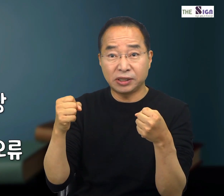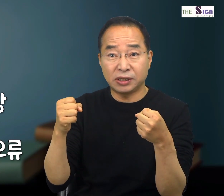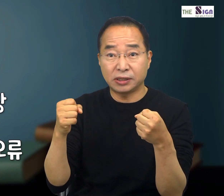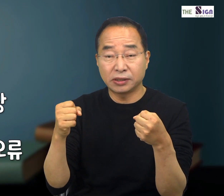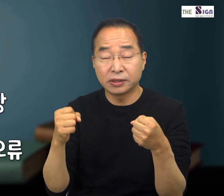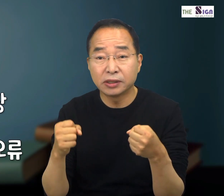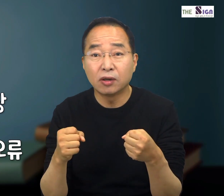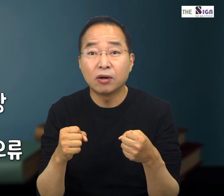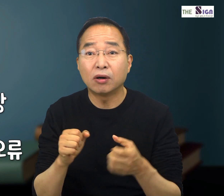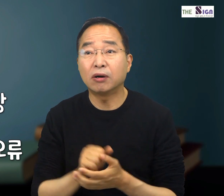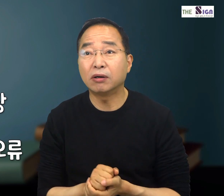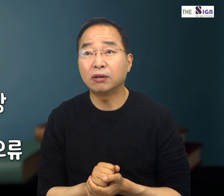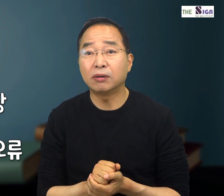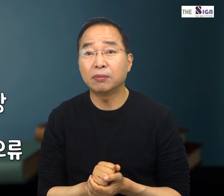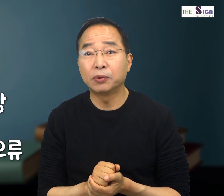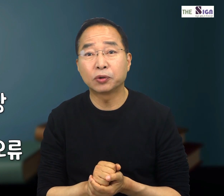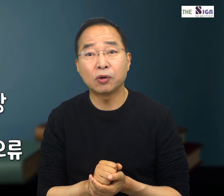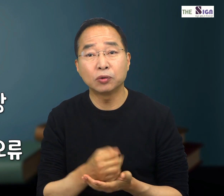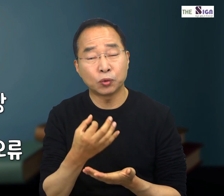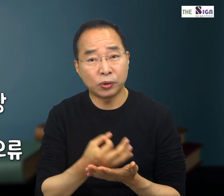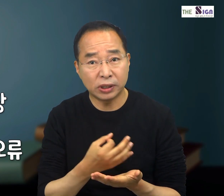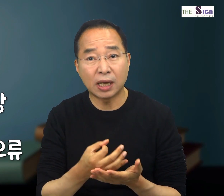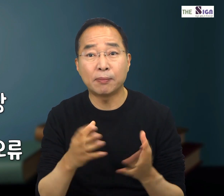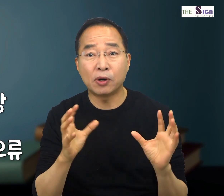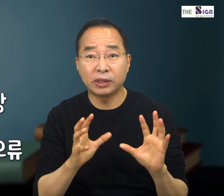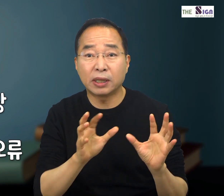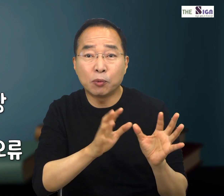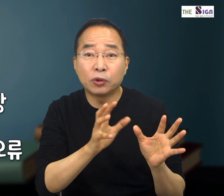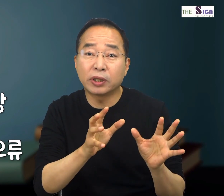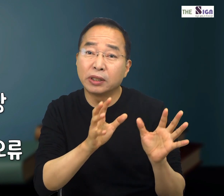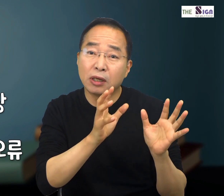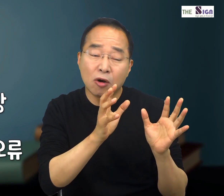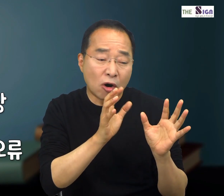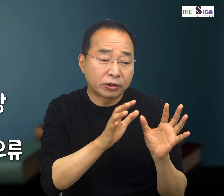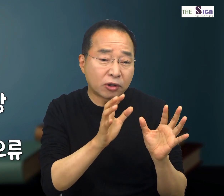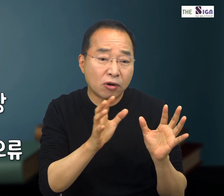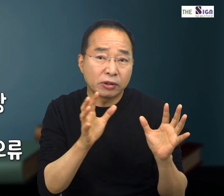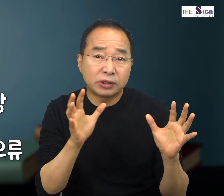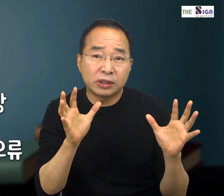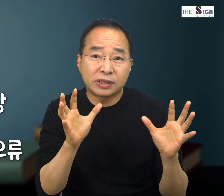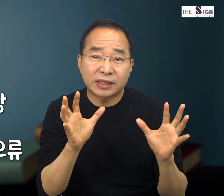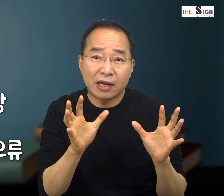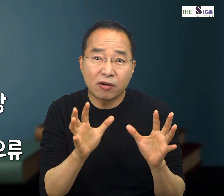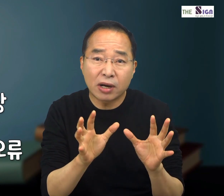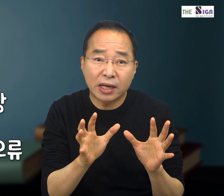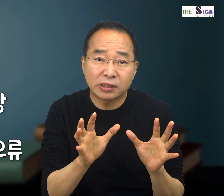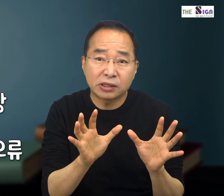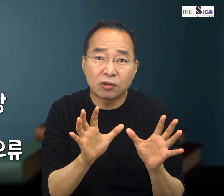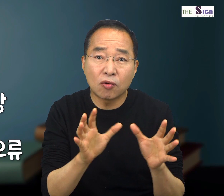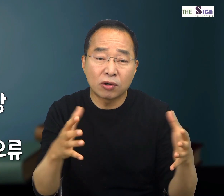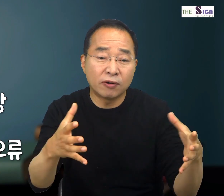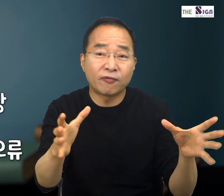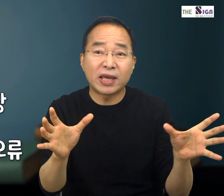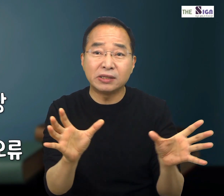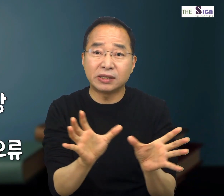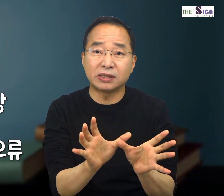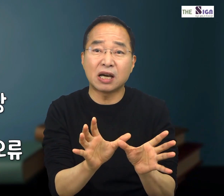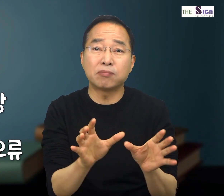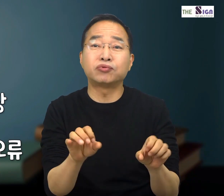쓴다든지, 보통 돈이나 번이나 뭐 이런 거 어떤 것들이 쌓여가지고 그 펜스가